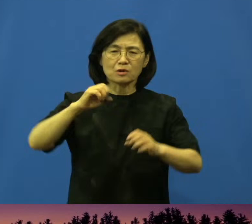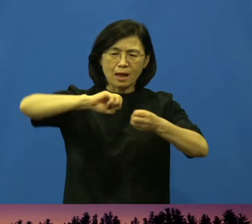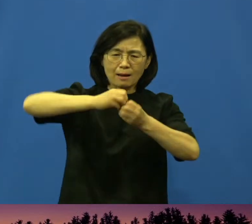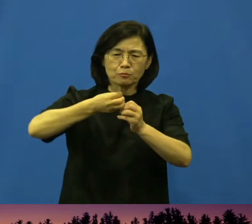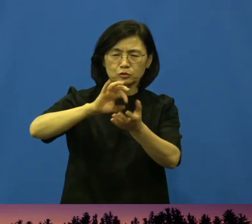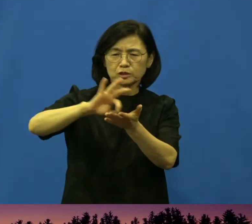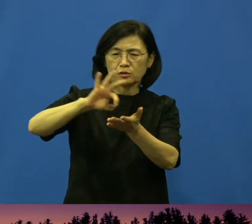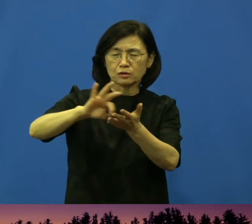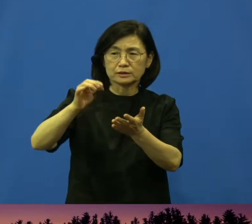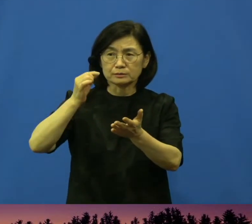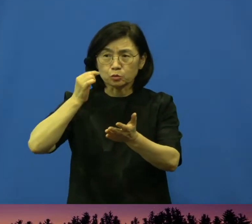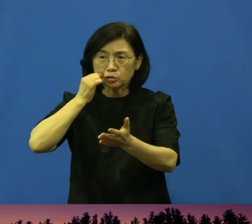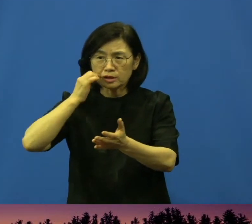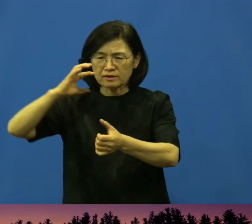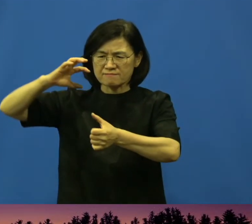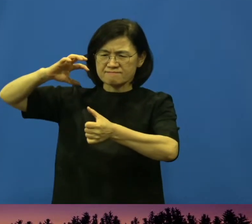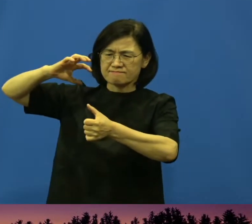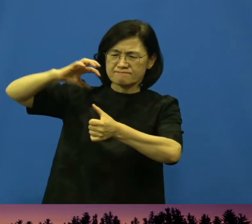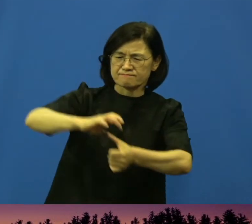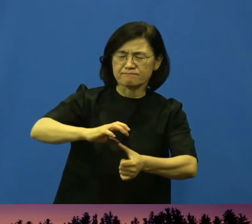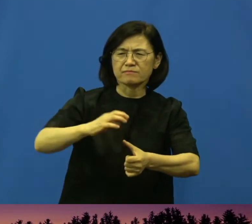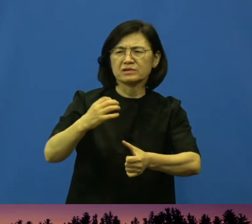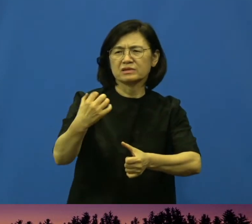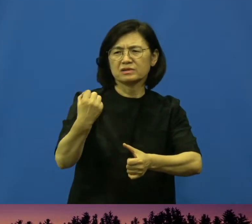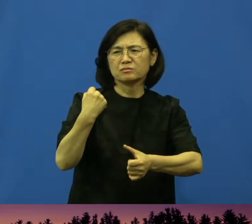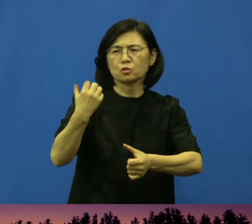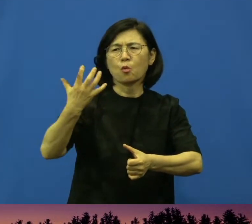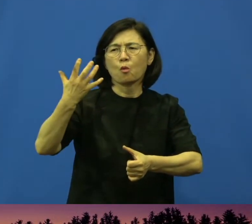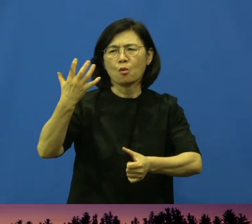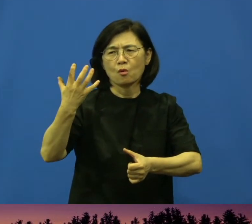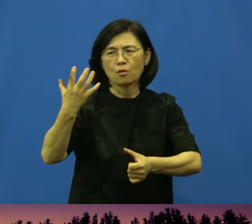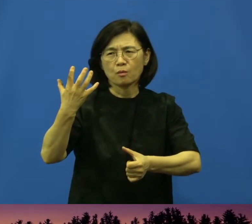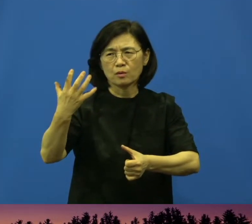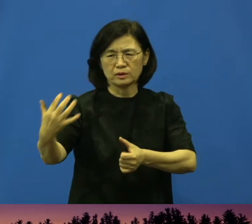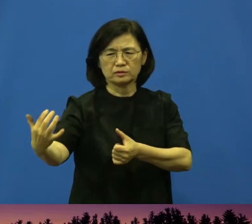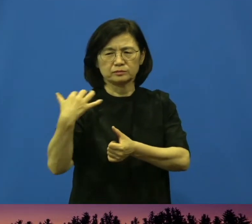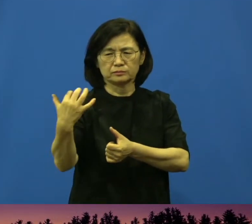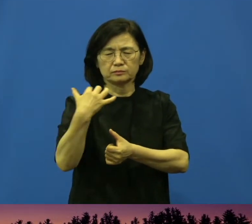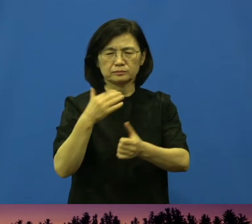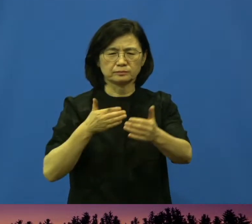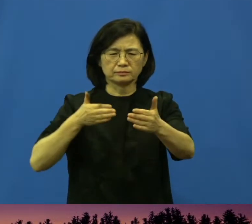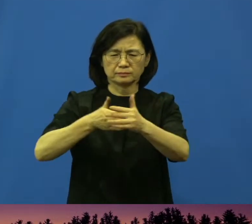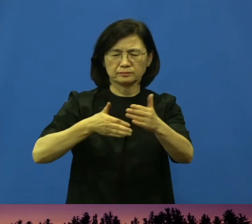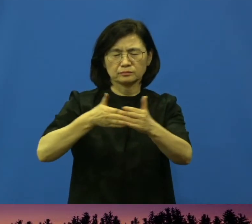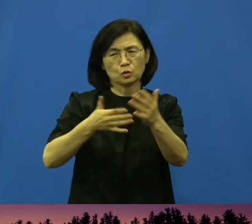많아요. 그래서 사실은 할 수 있는 게 별로 없다고 그래요.